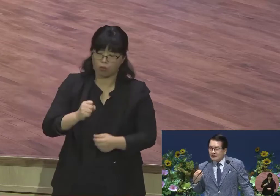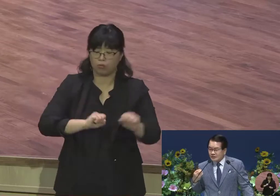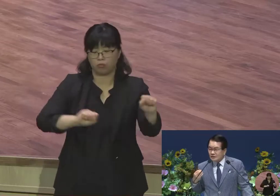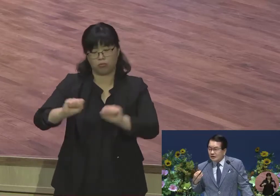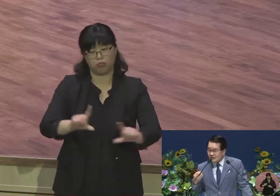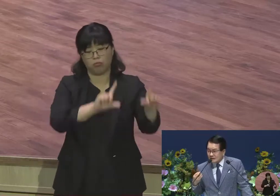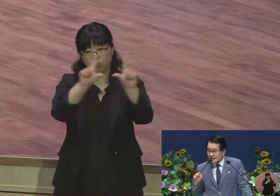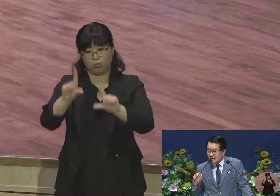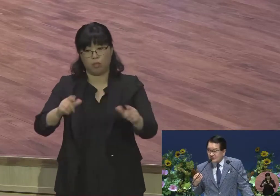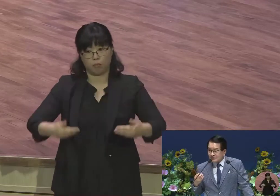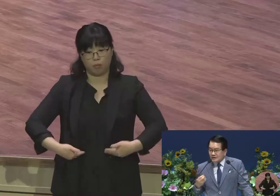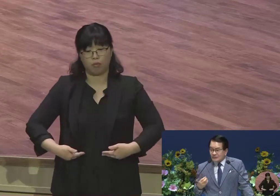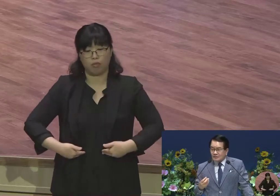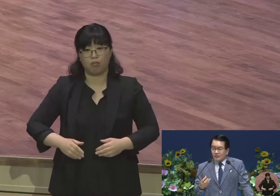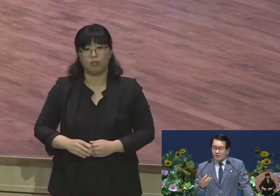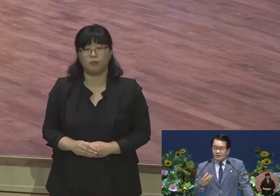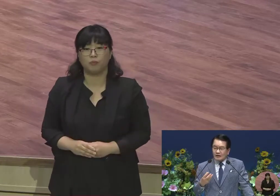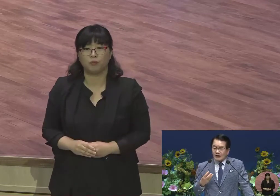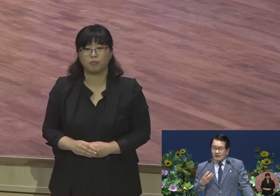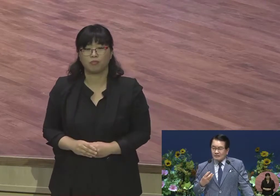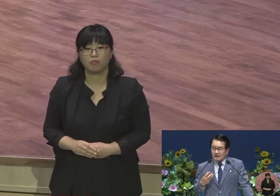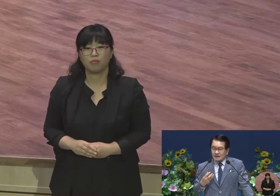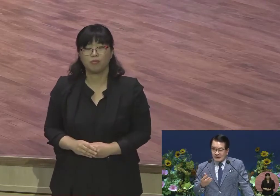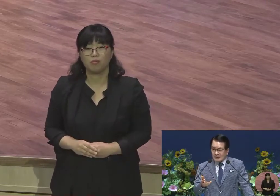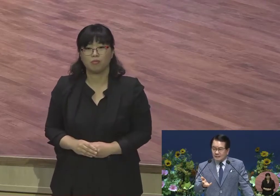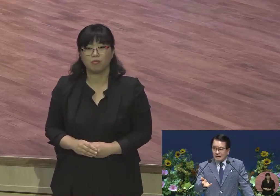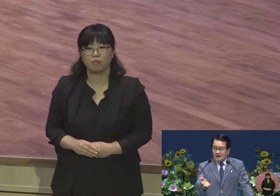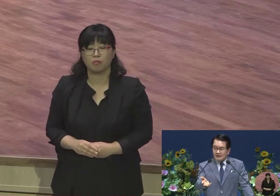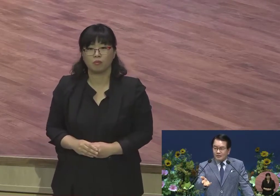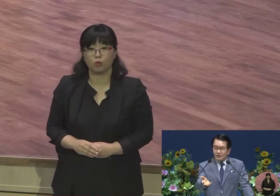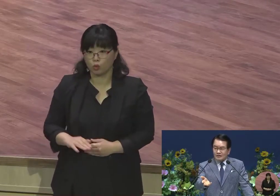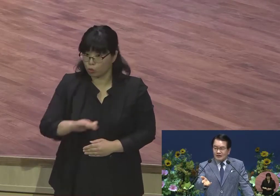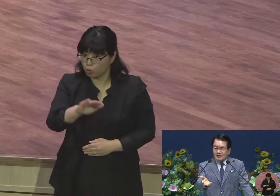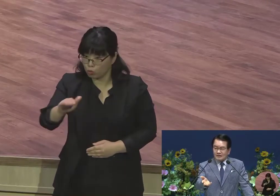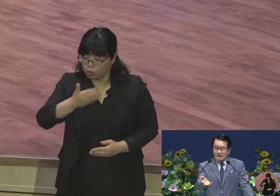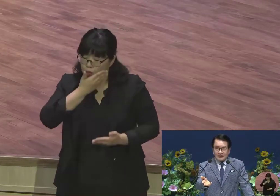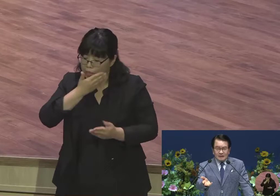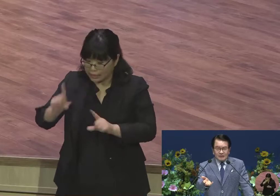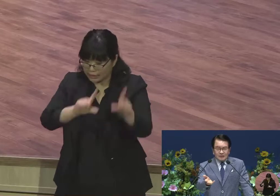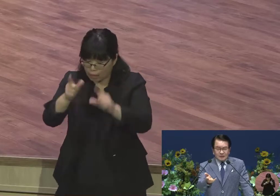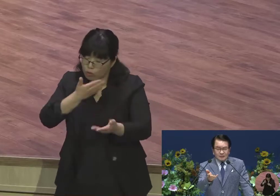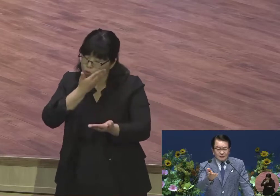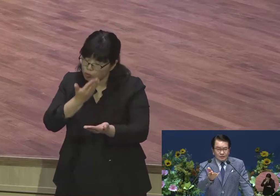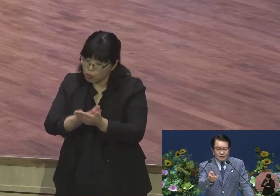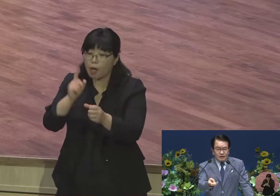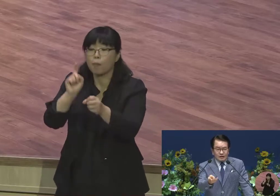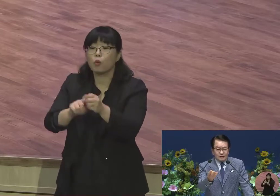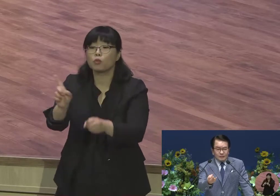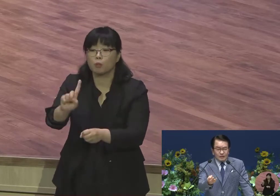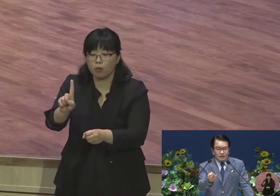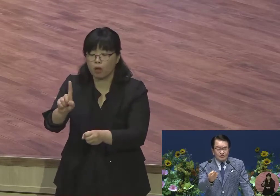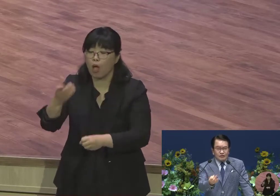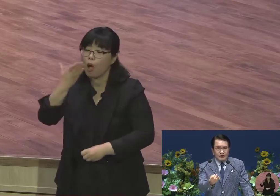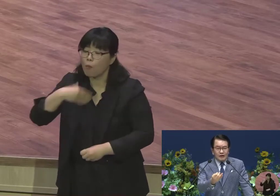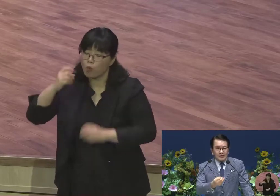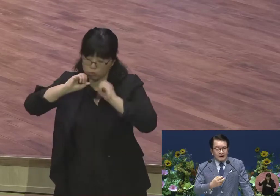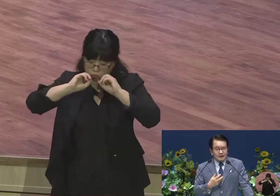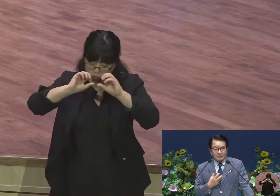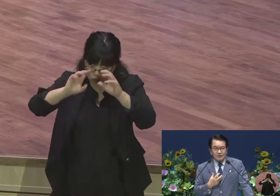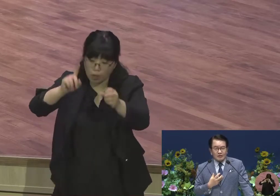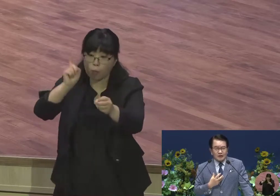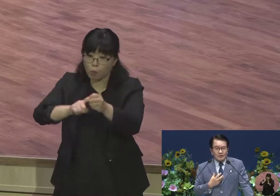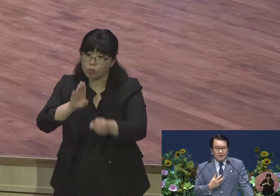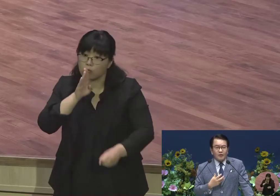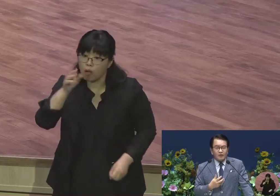만들어야 될 전도자들이잖아요. 우리 본론은 하나님 자녀들 이렇게 예배하는 것이 본론이잖아요. 수요일 날 금요일 날 주일을